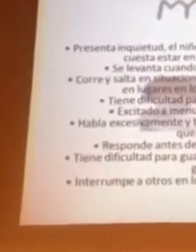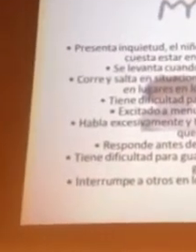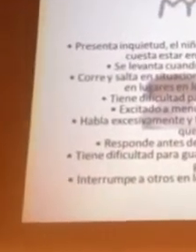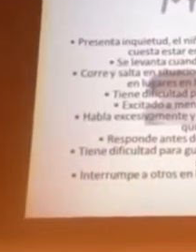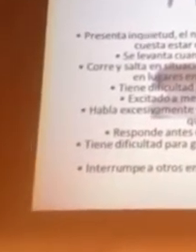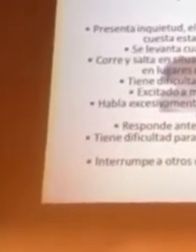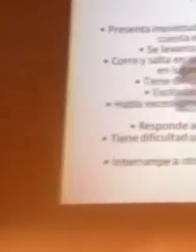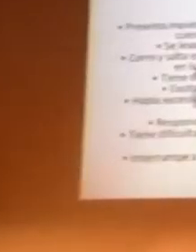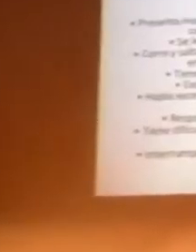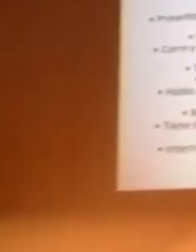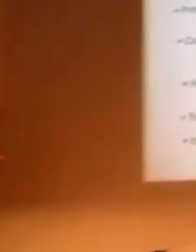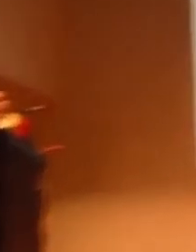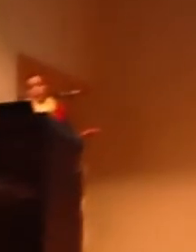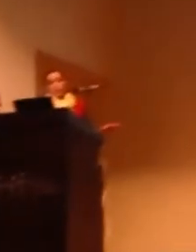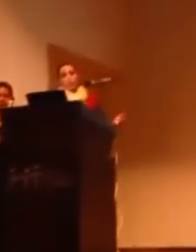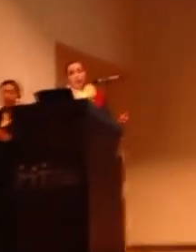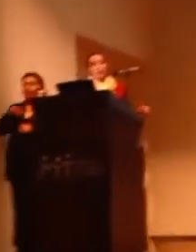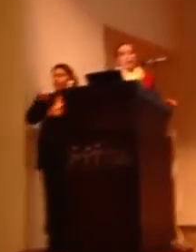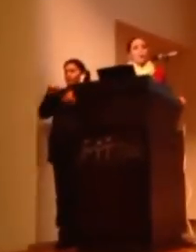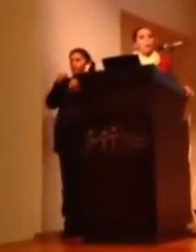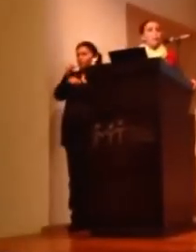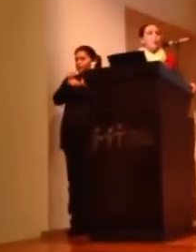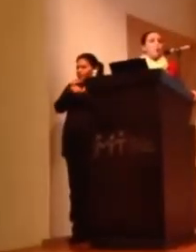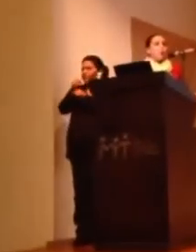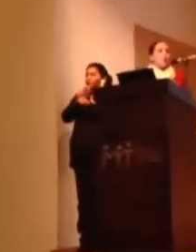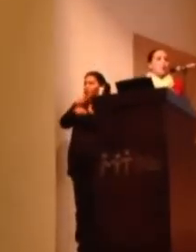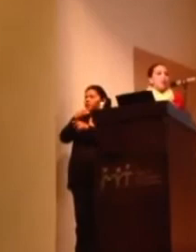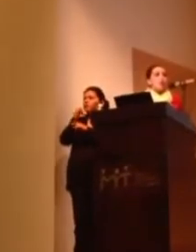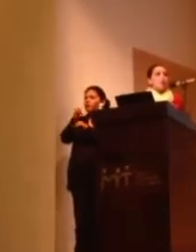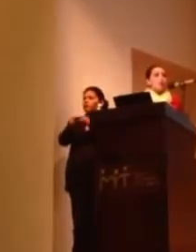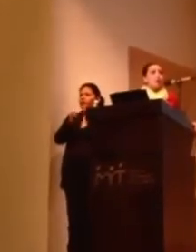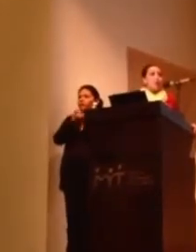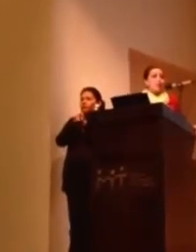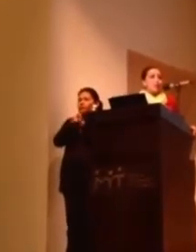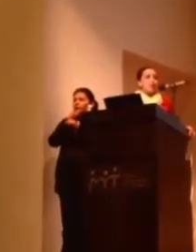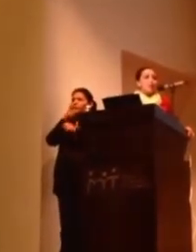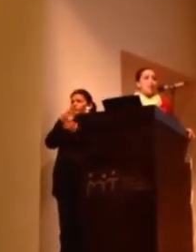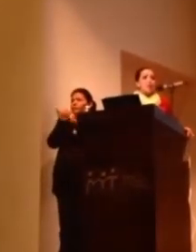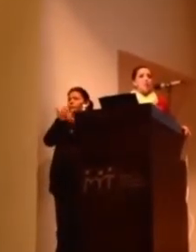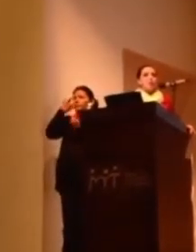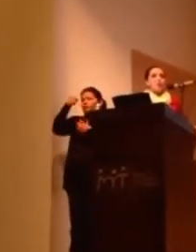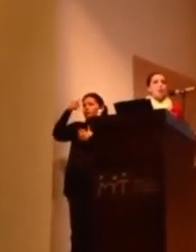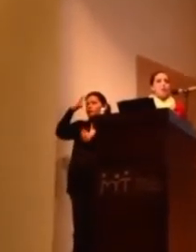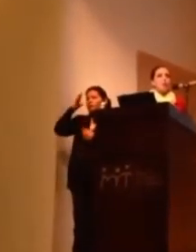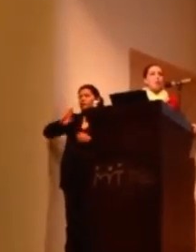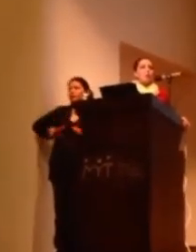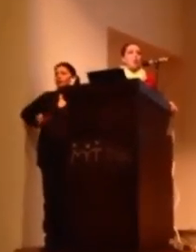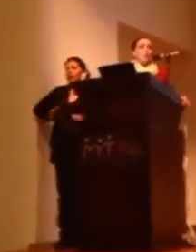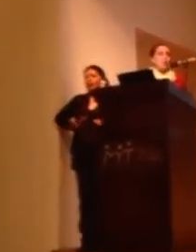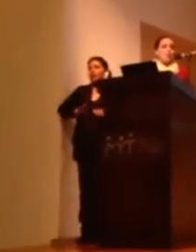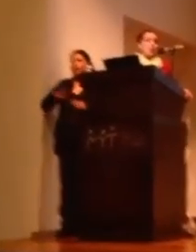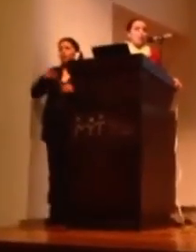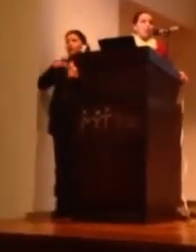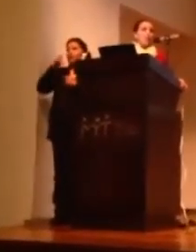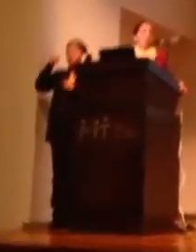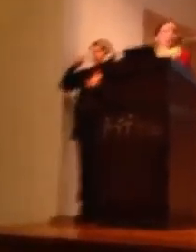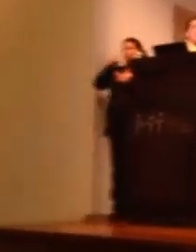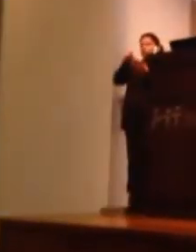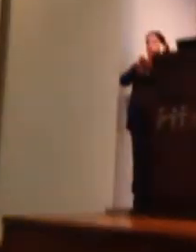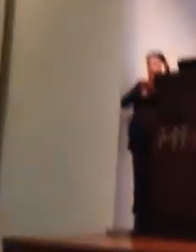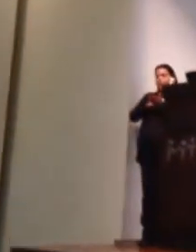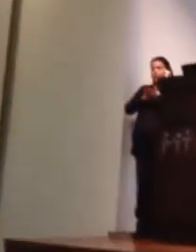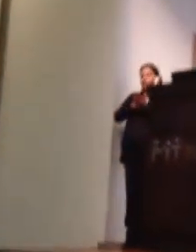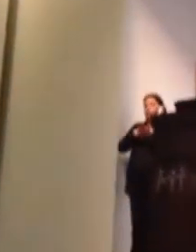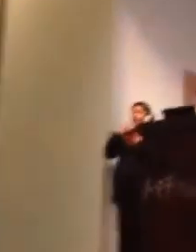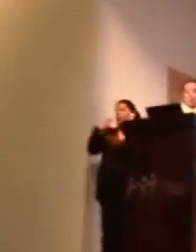que lo pueden consultar también en internet, donde dice que son 6 características que son persistentes durante 6 meses.